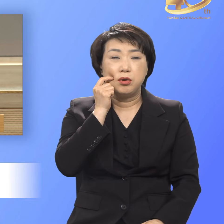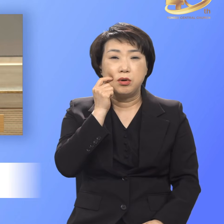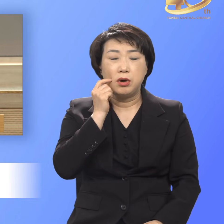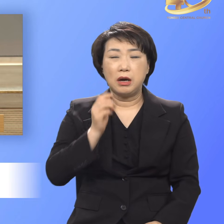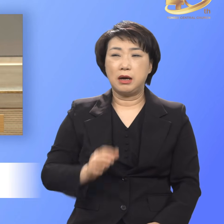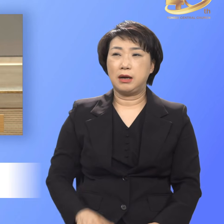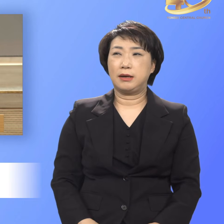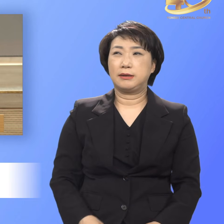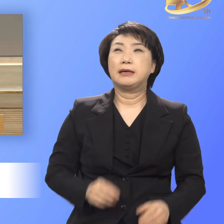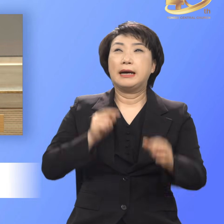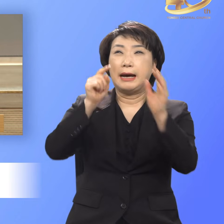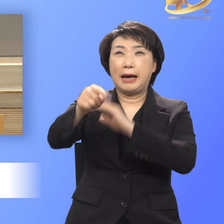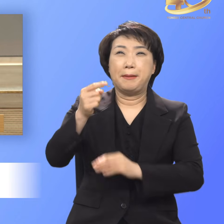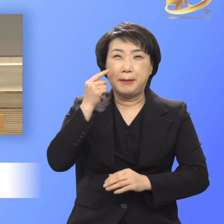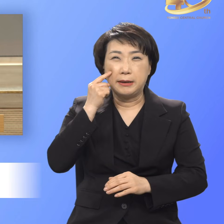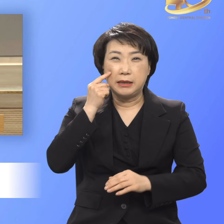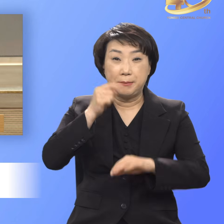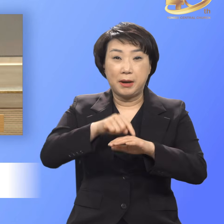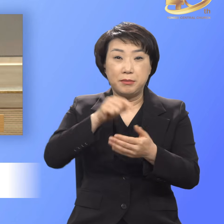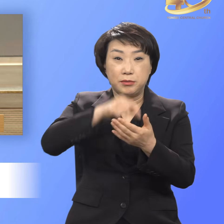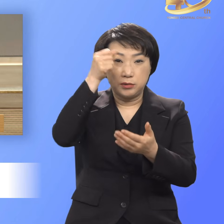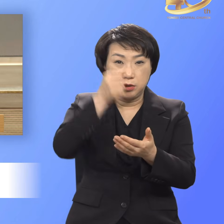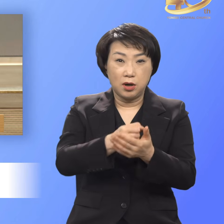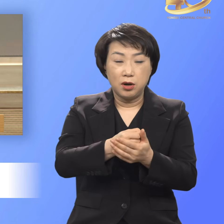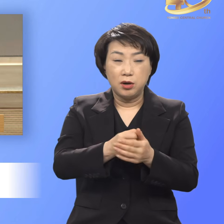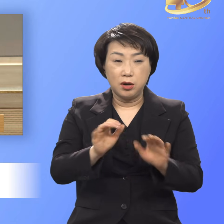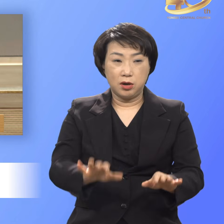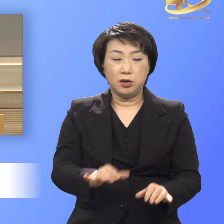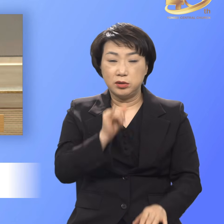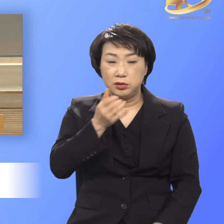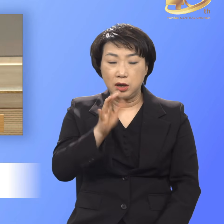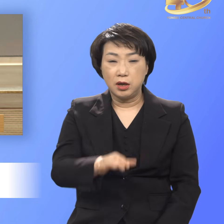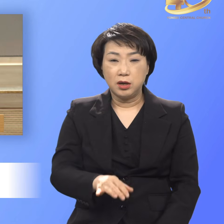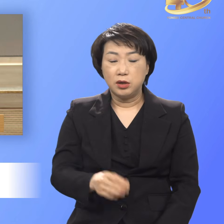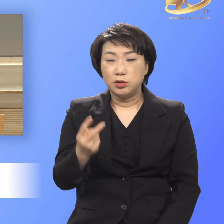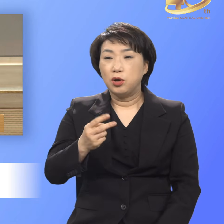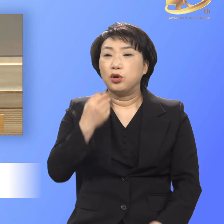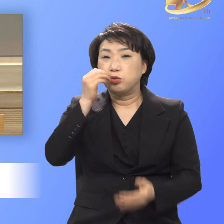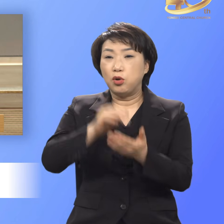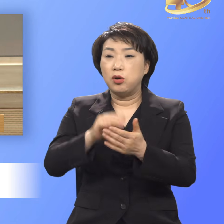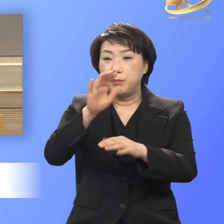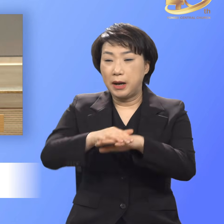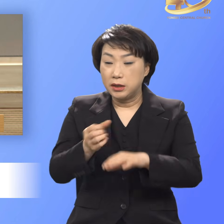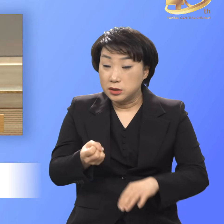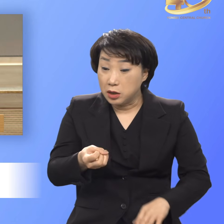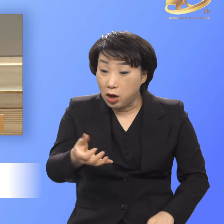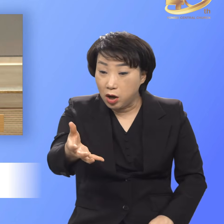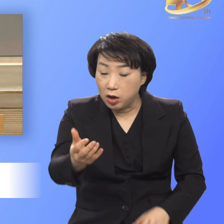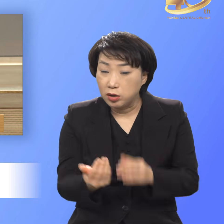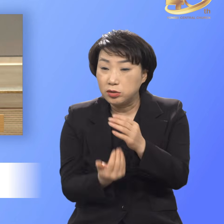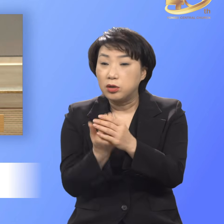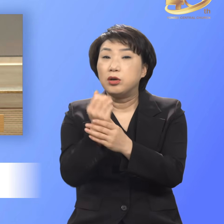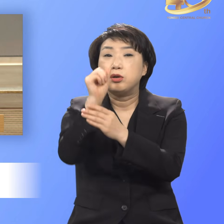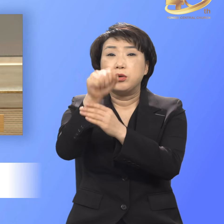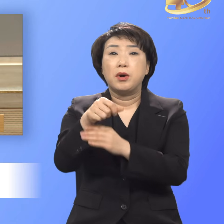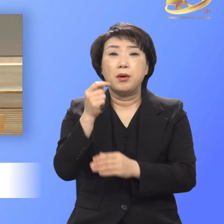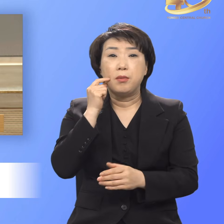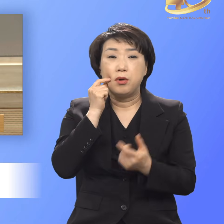해가 딱 맘먹어 돌짝밭에 떨어진 씨가 작황에서 열매 맺을 수 없겠지.